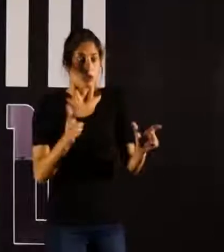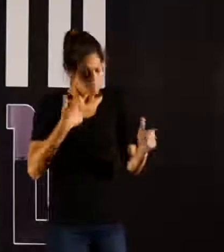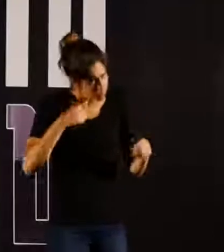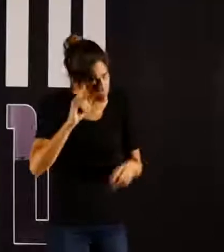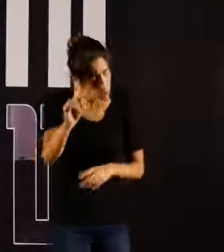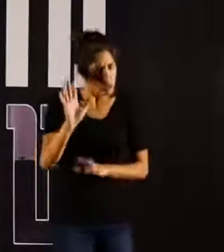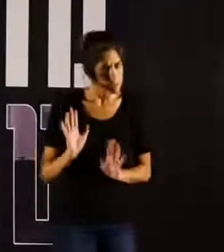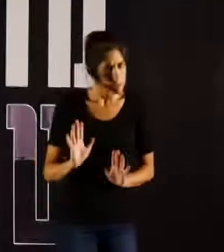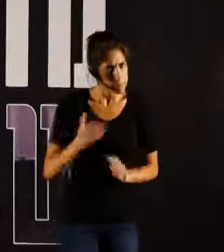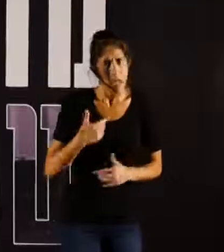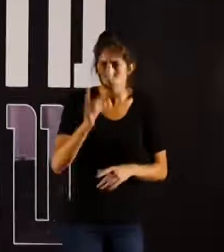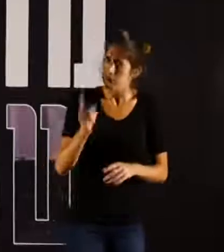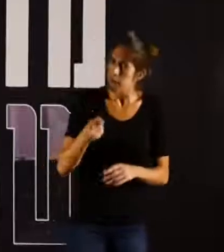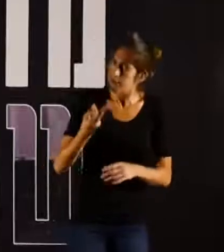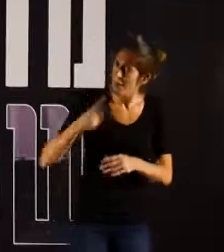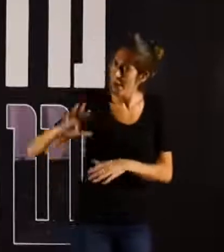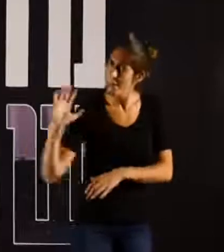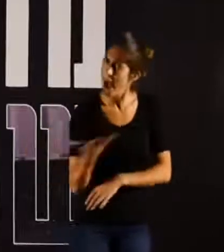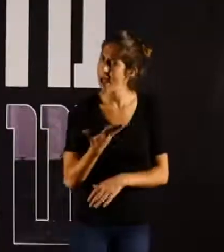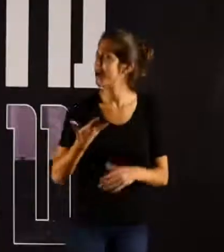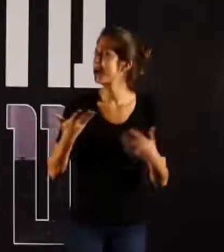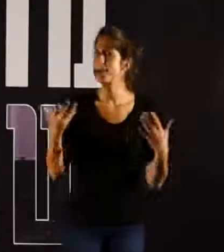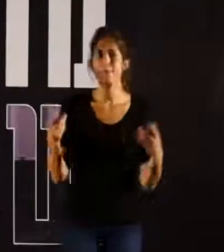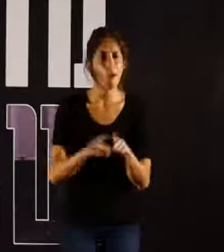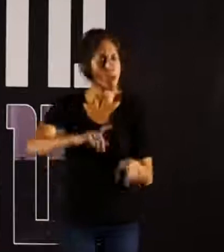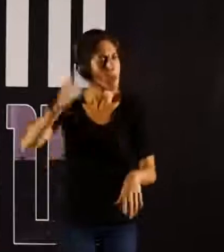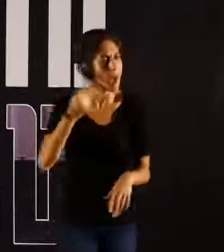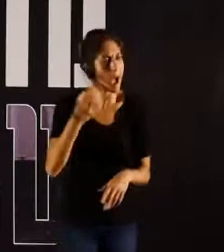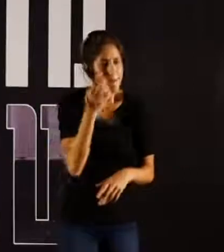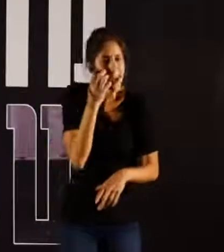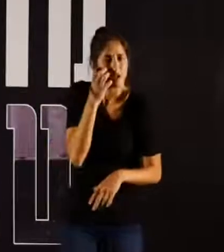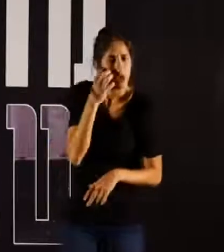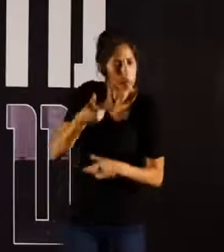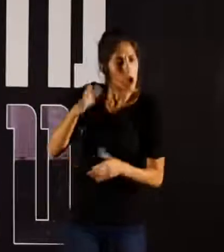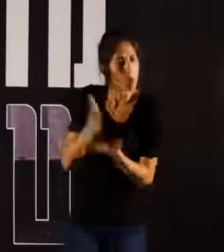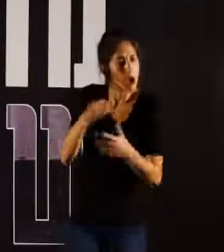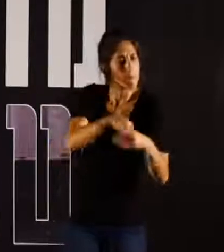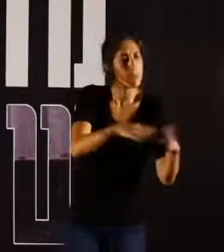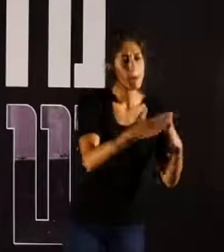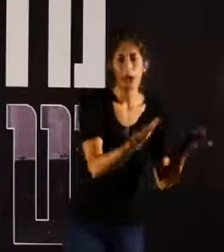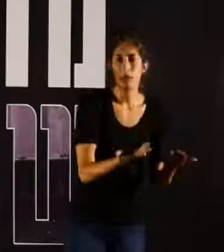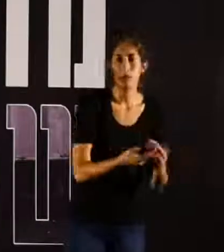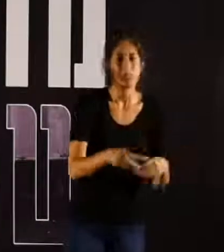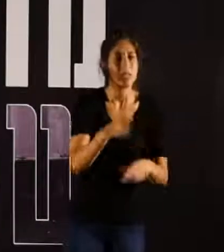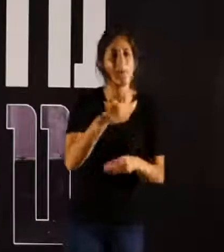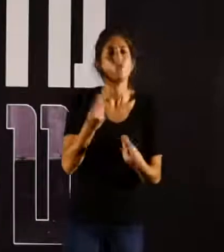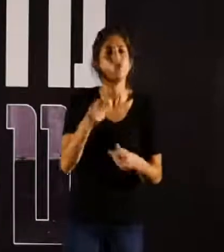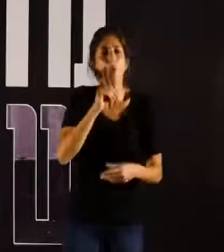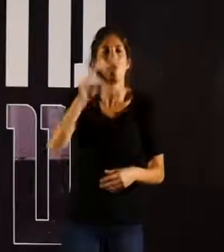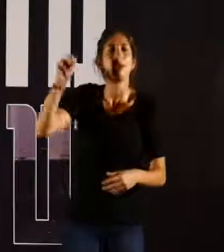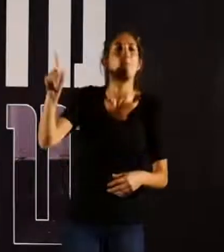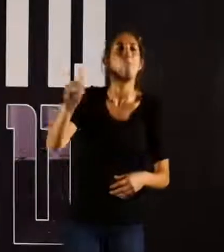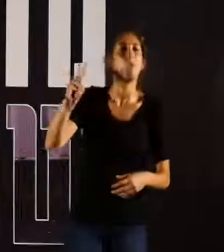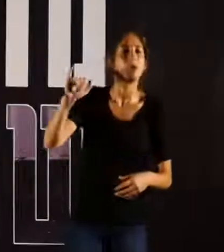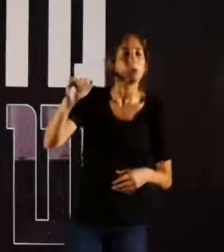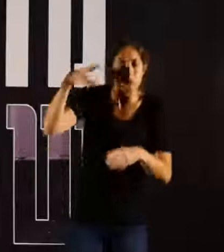ואנחנו יודעים שאנחנו צריכים כמה שיותר מהר לתת הוראה בקשר שאנחנו כבר בתוך הבית, מה שקוראים לו מוקי, ממוקמים בתוך